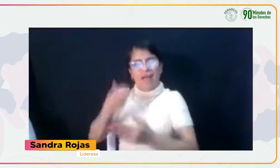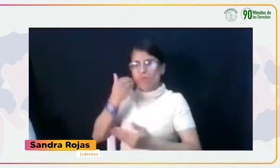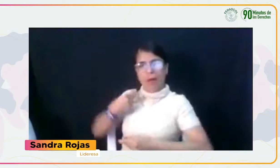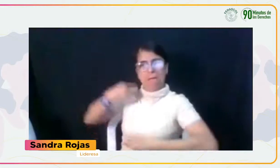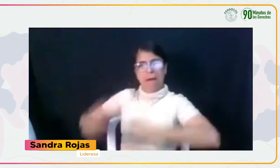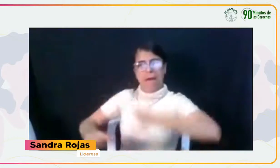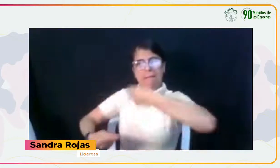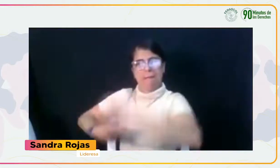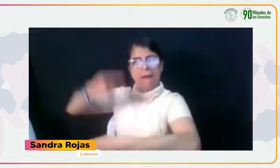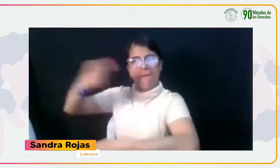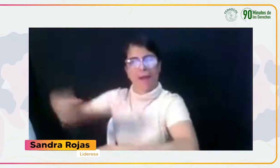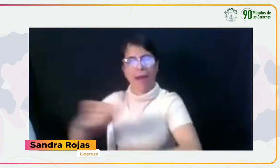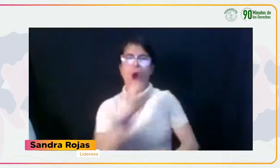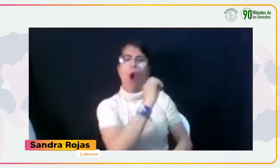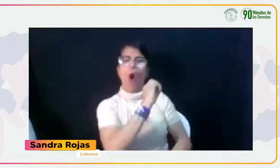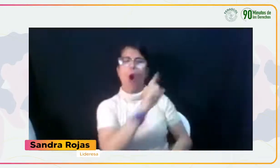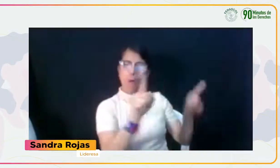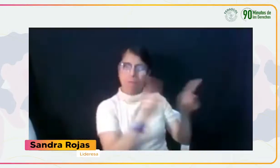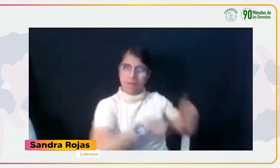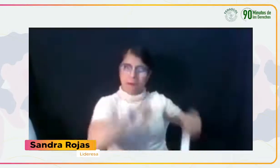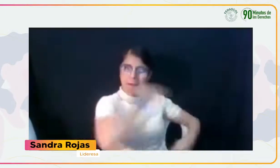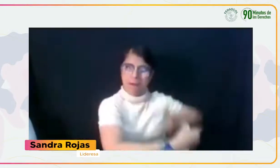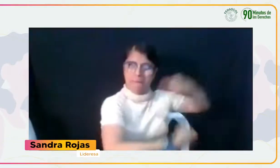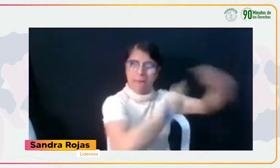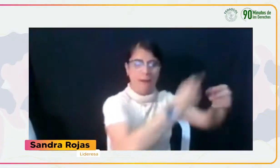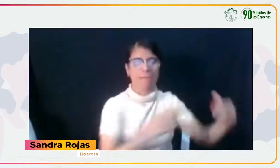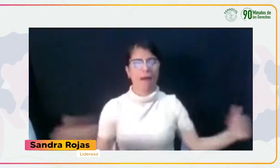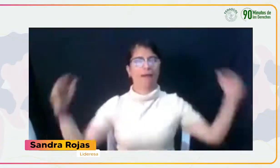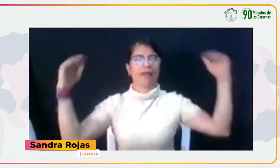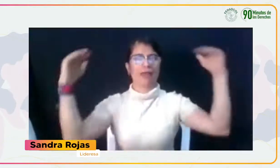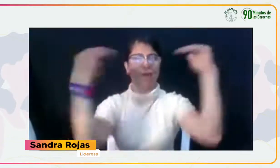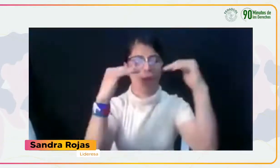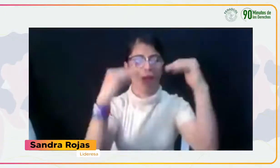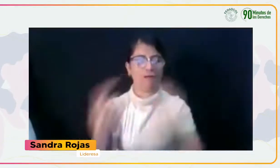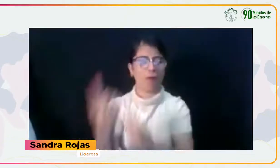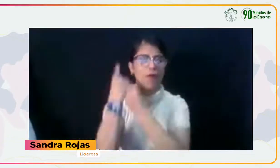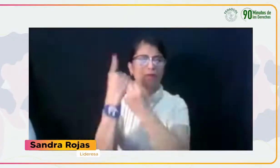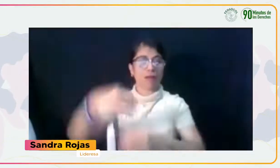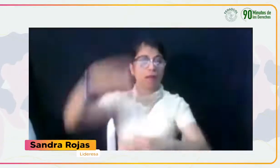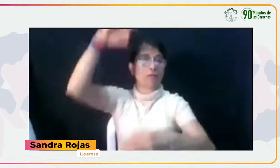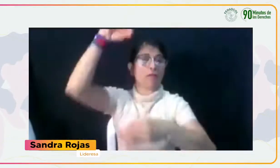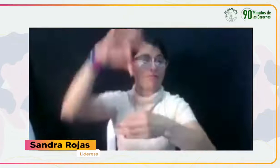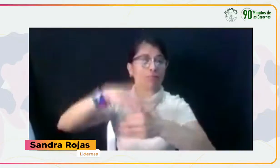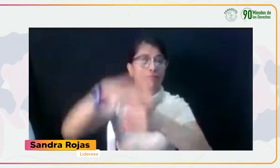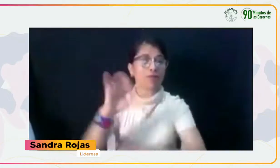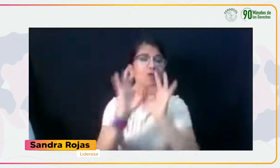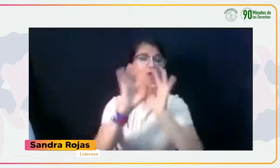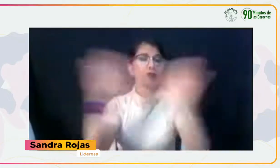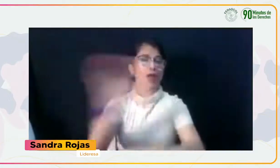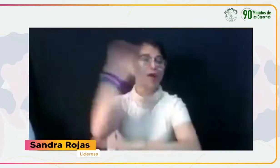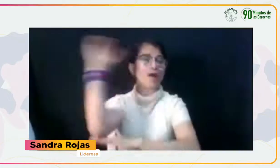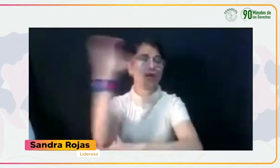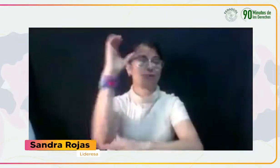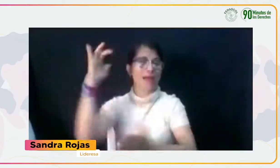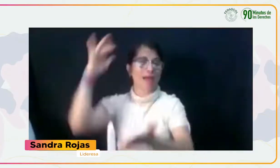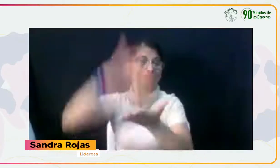una orientación frente a esto para que haya ese legado de las mujeres, porque si nunca abrimos ese legado, pues no va a haber. Y entonces, ¿dónde está